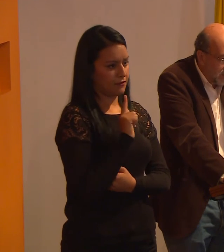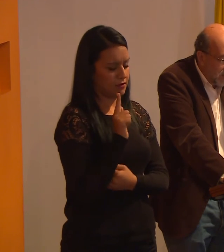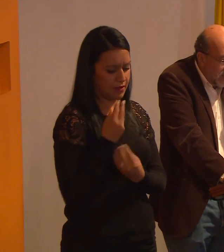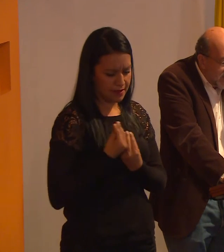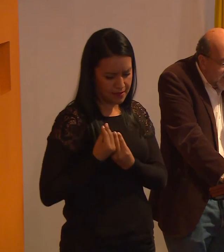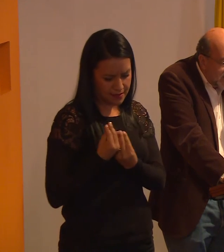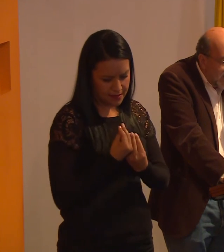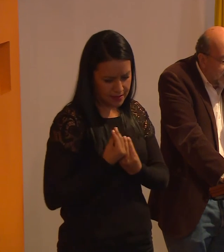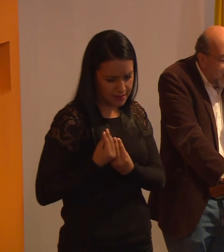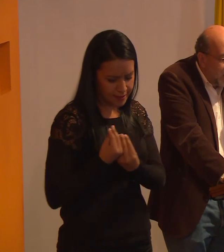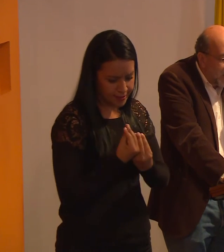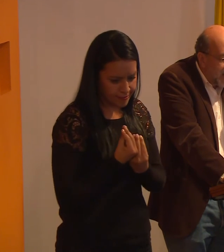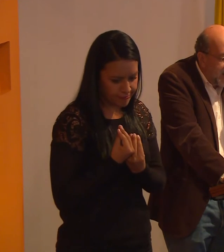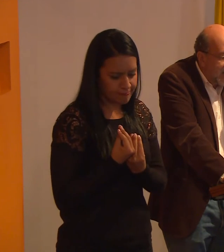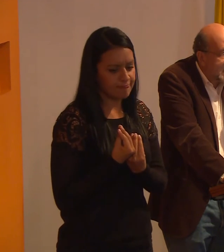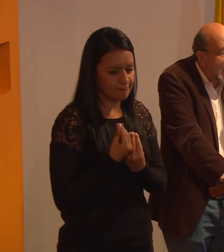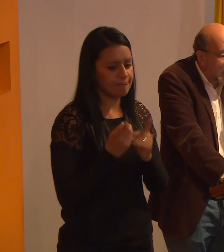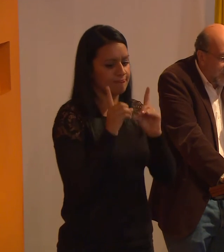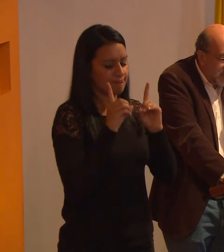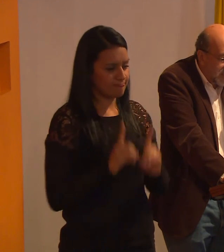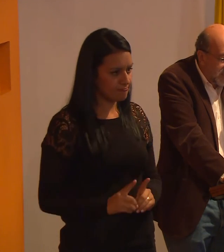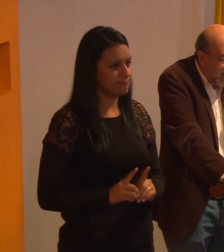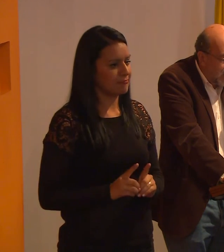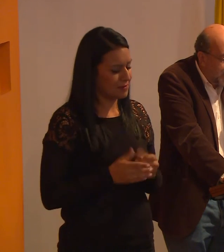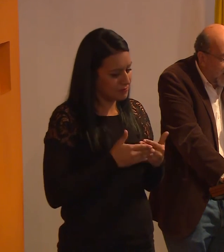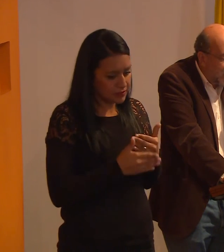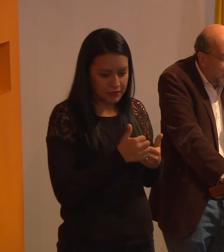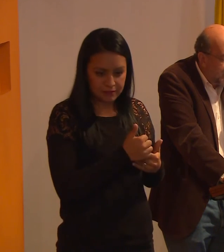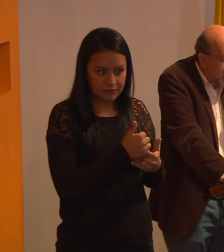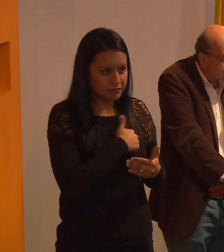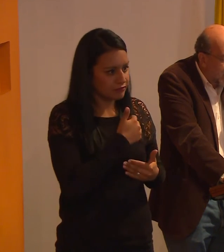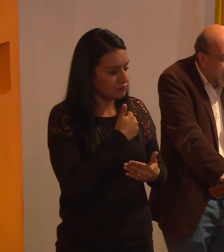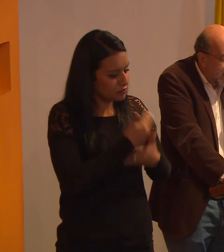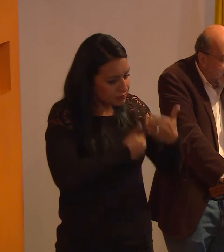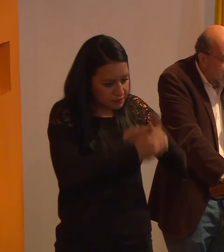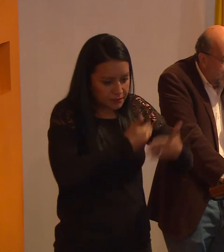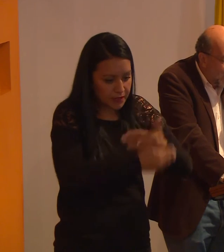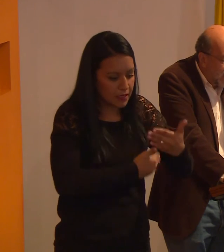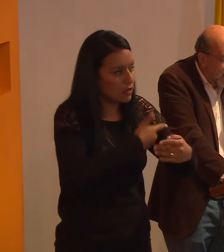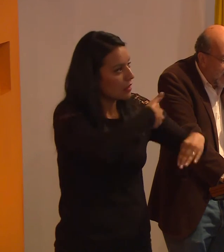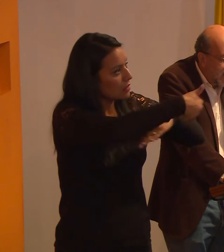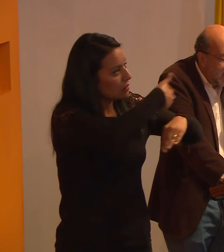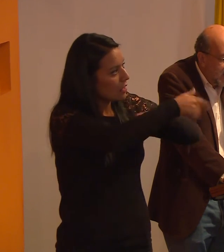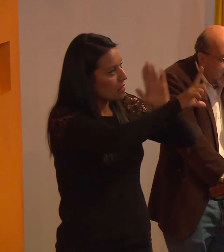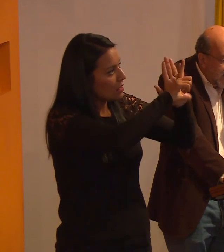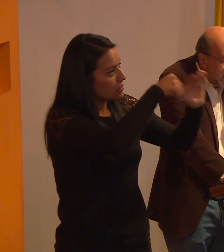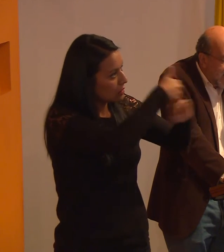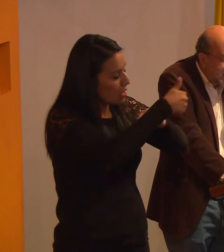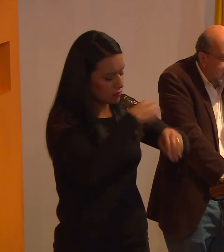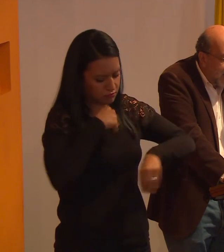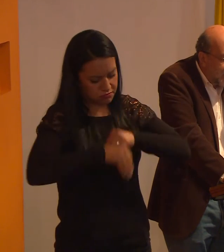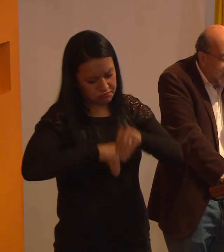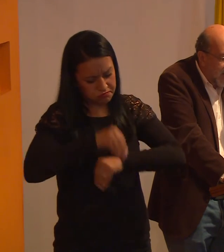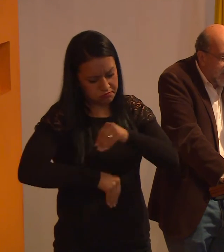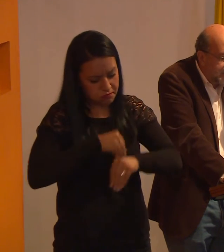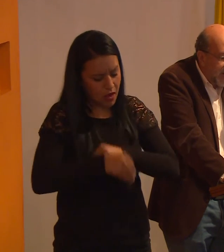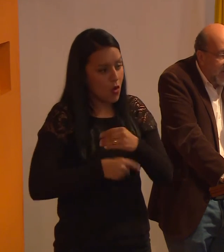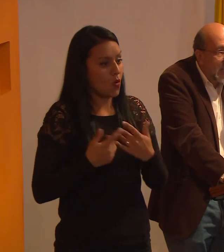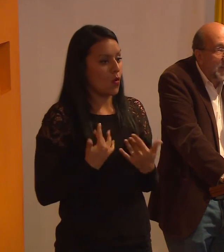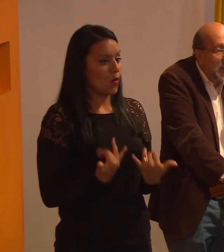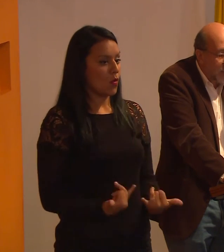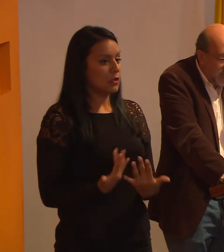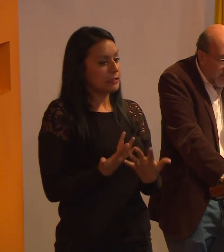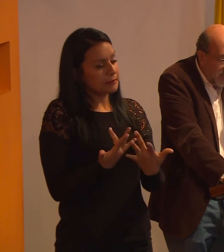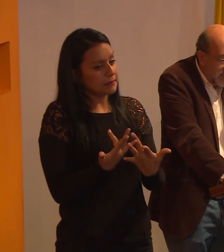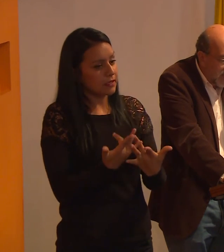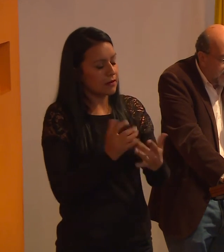febrero, determinó adelantar lo necesario para cumplir lo requerido por la ley y estamos a la espera